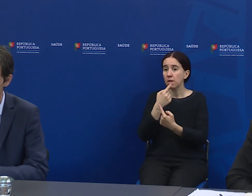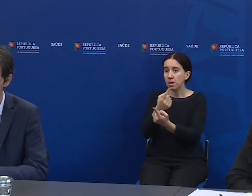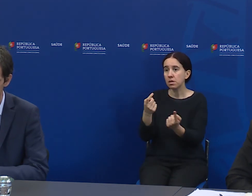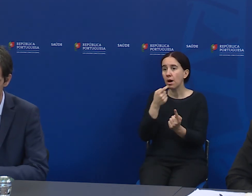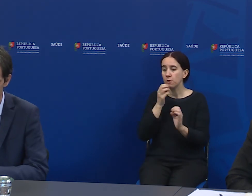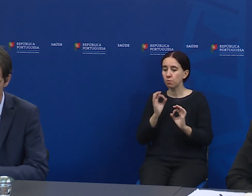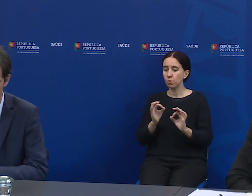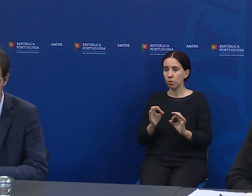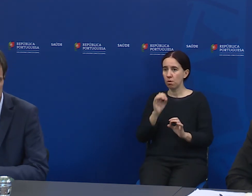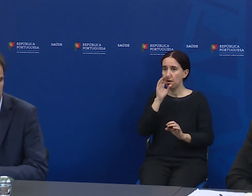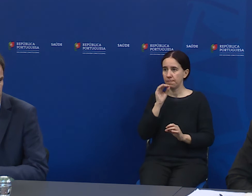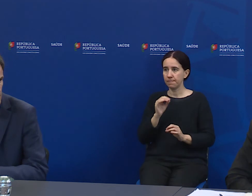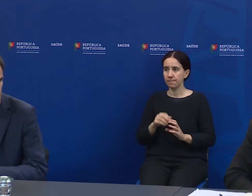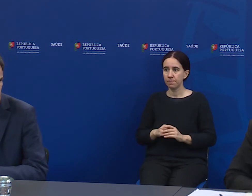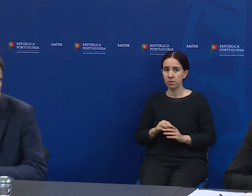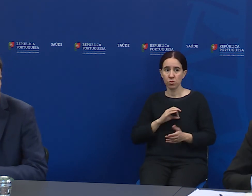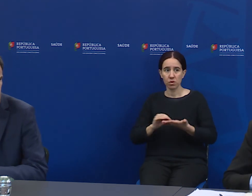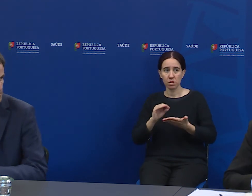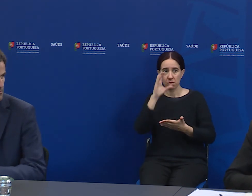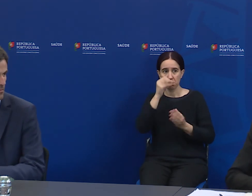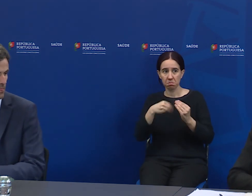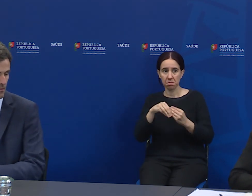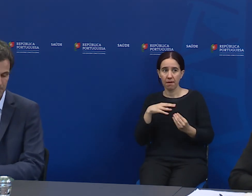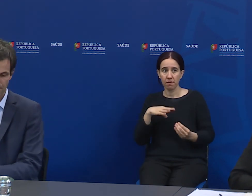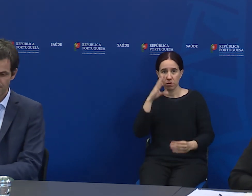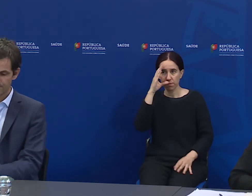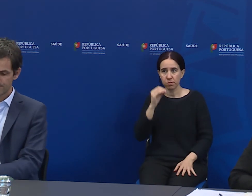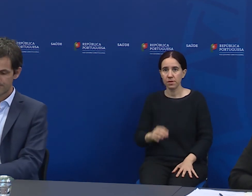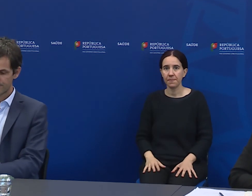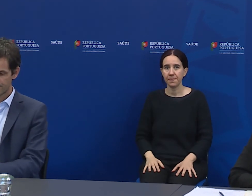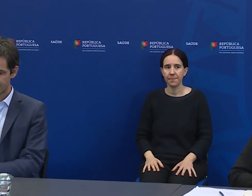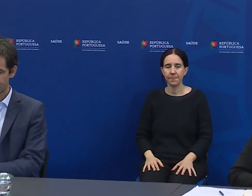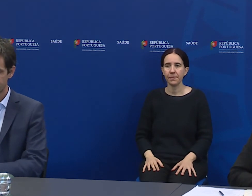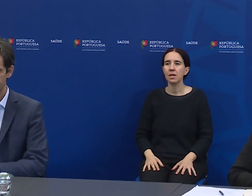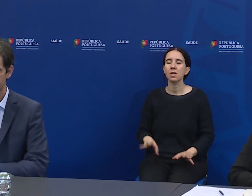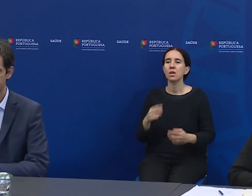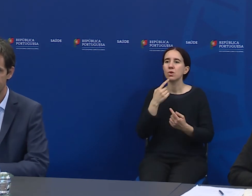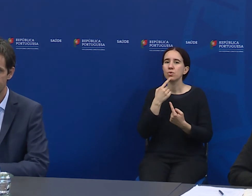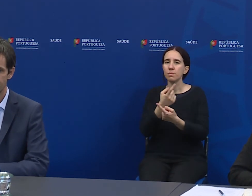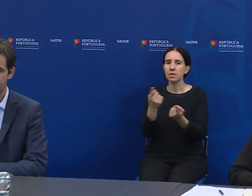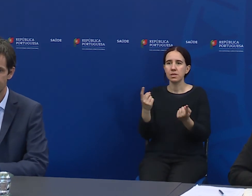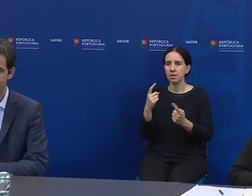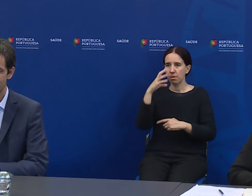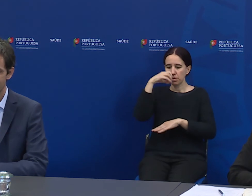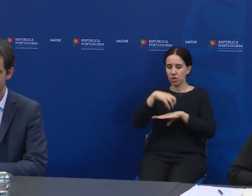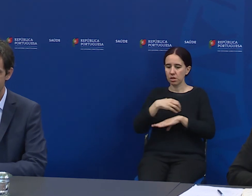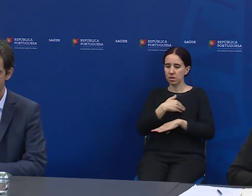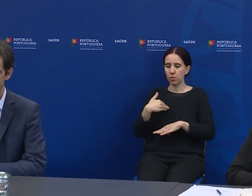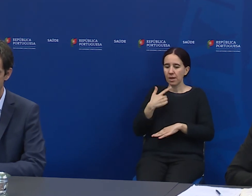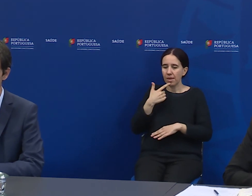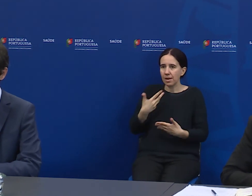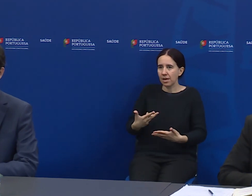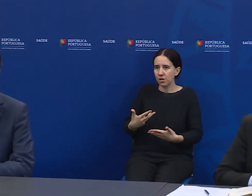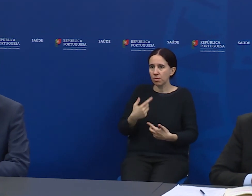essas essas conclusões não sei se ar sabe quer esquentar só para dizer que também não é o ministério da saúde com pé